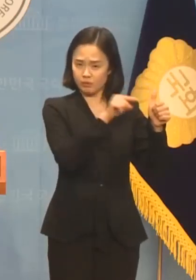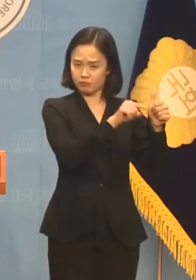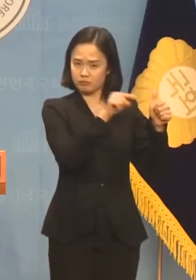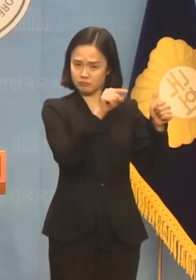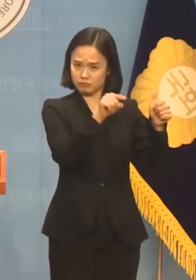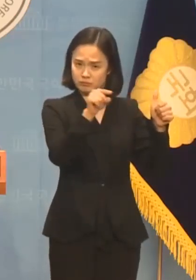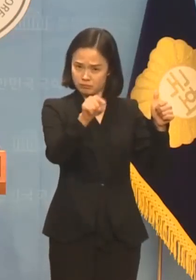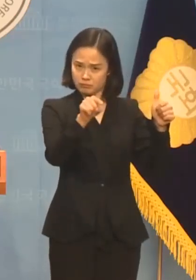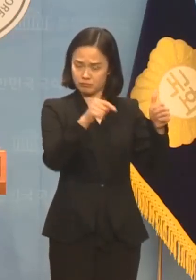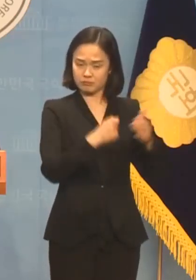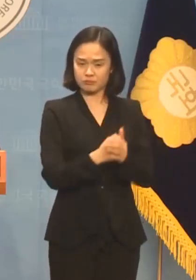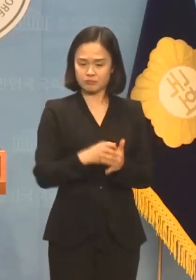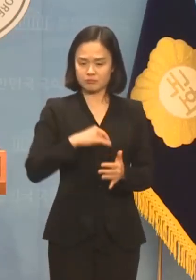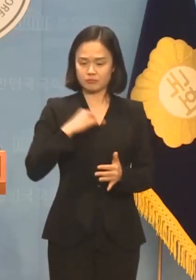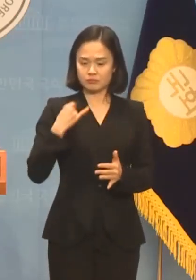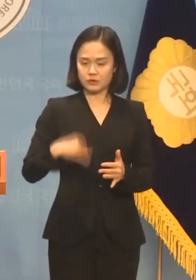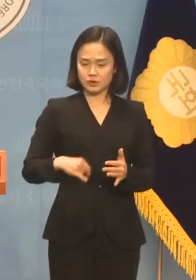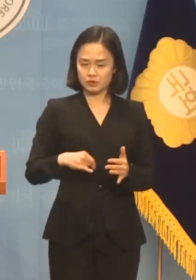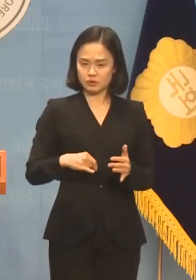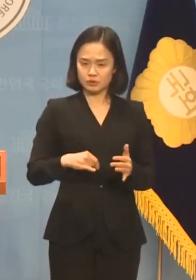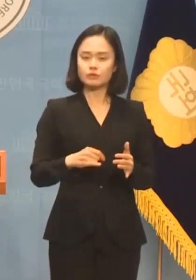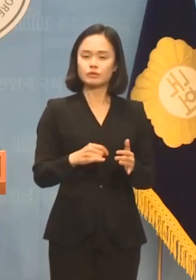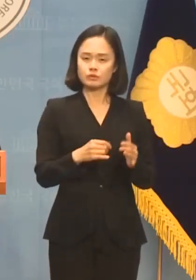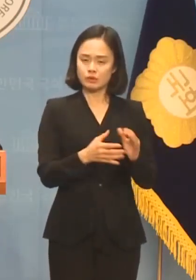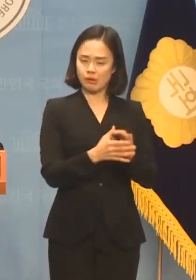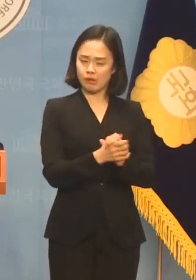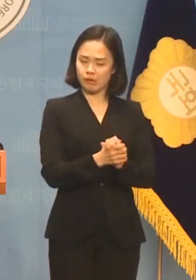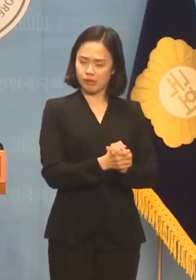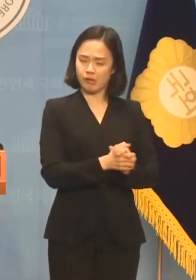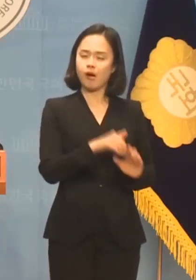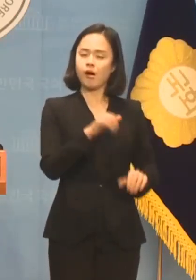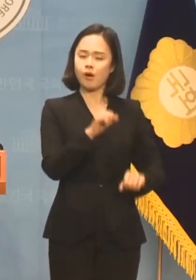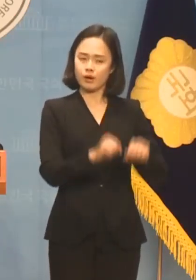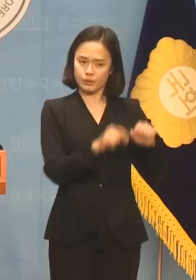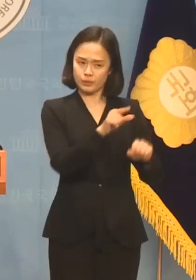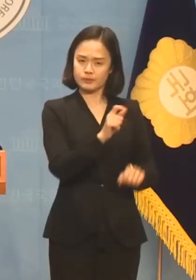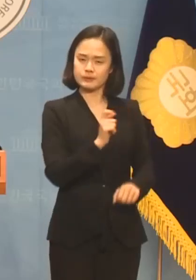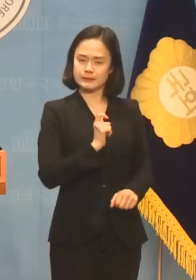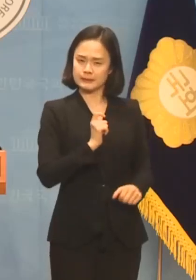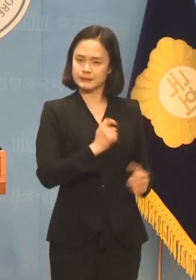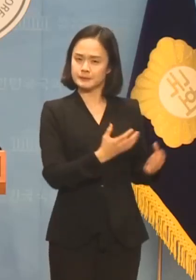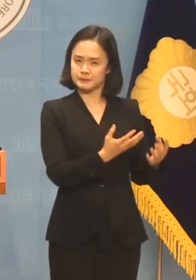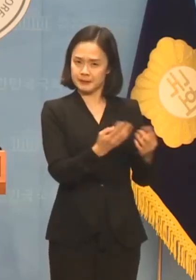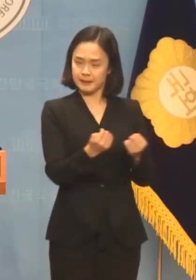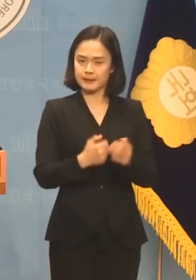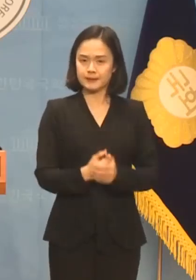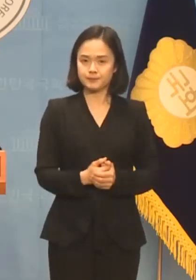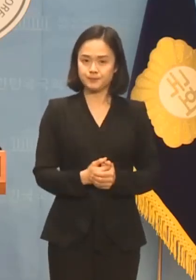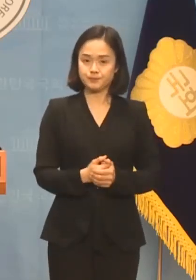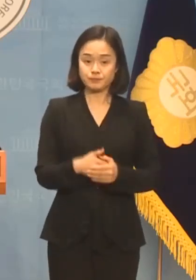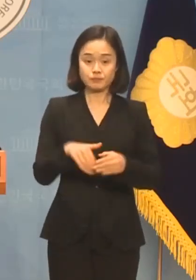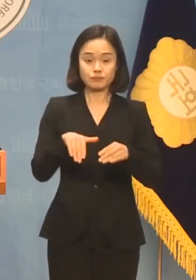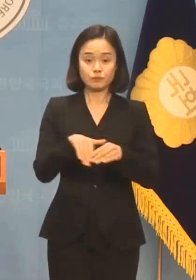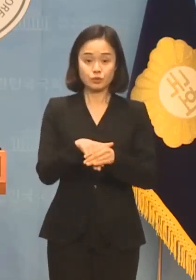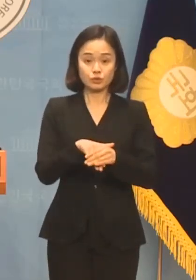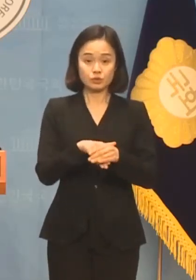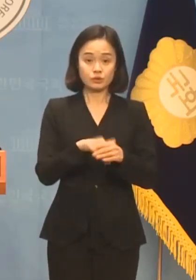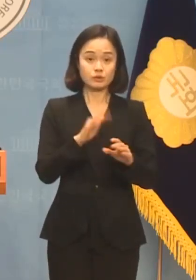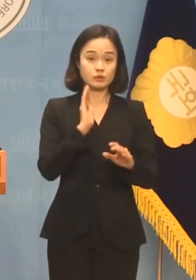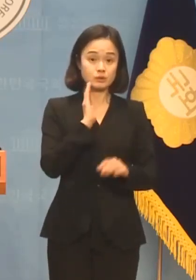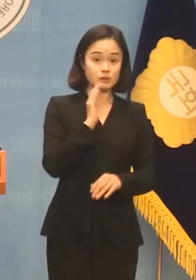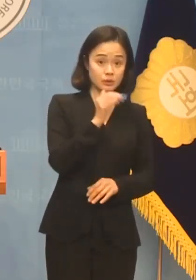것을 웅변해주고 있다고 판단됩니다. 끝으로 문재인 전 대통령과 이재명